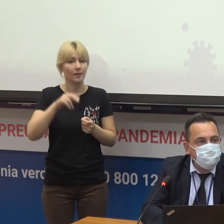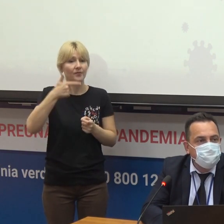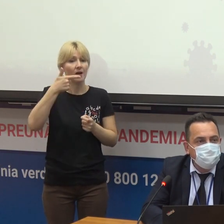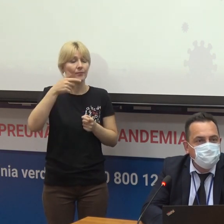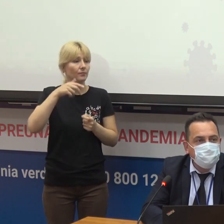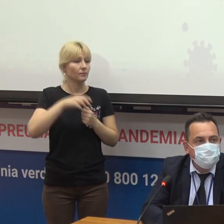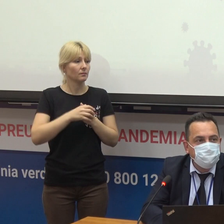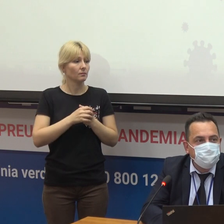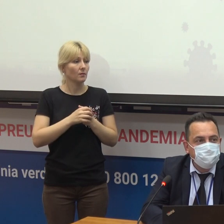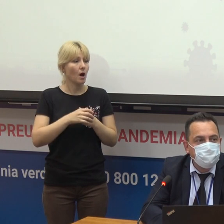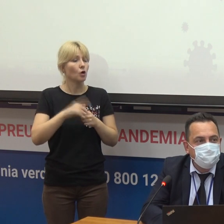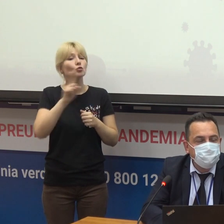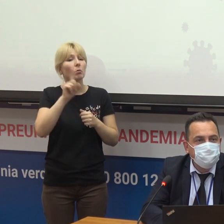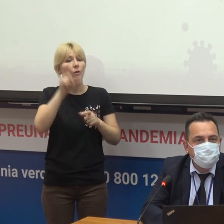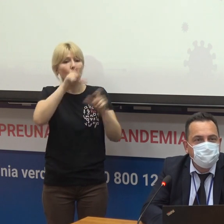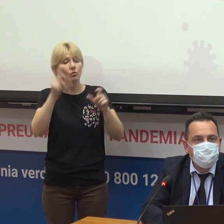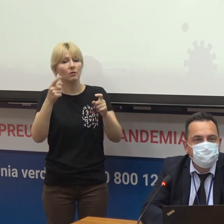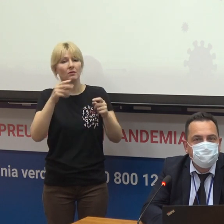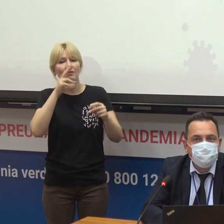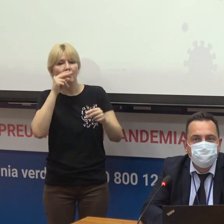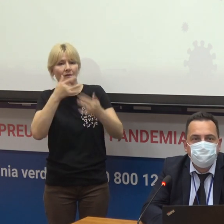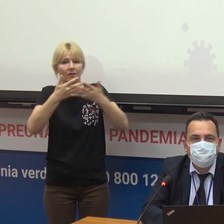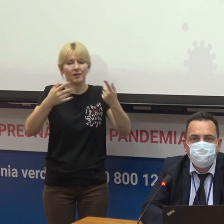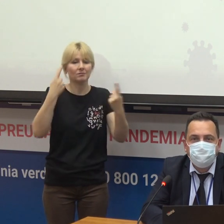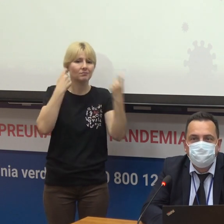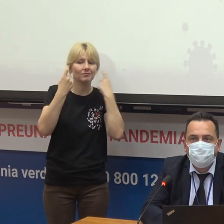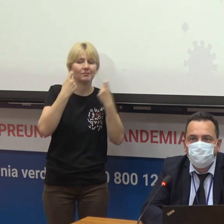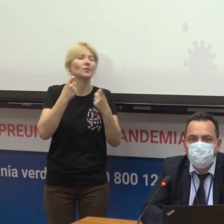să-l interpretăm diferit. Cât privește